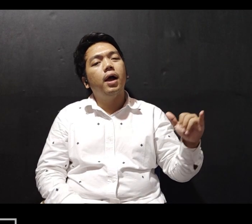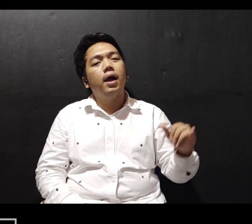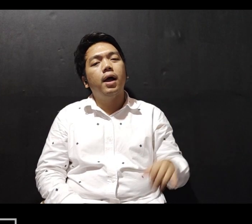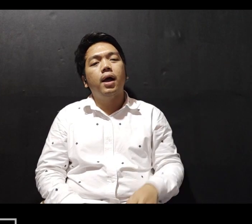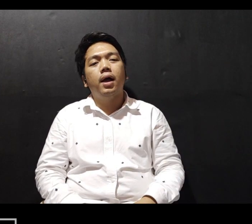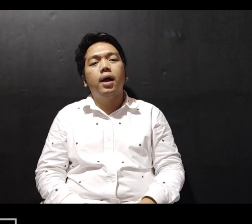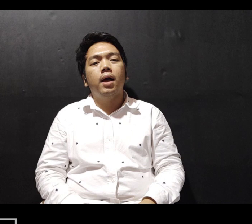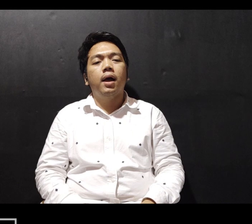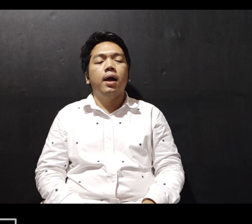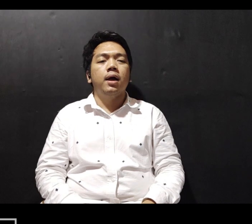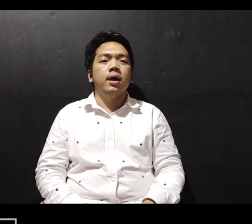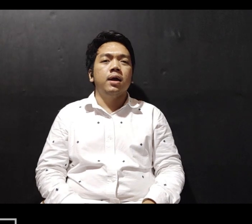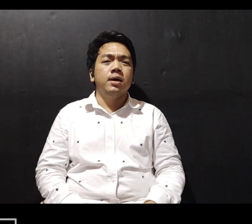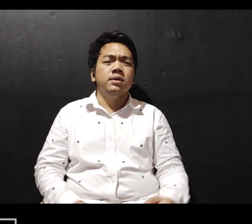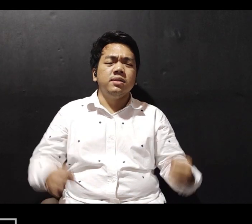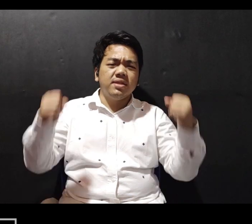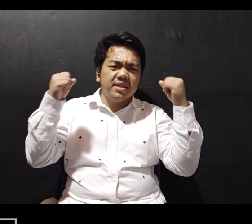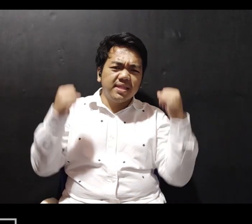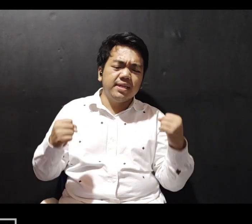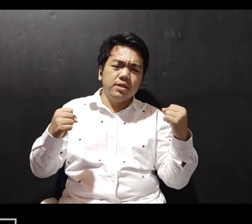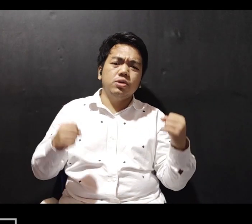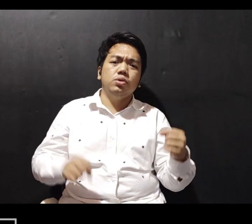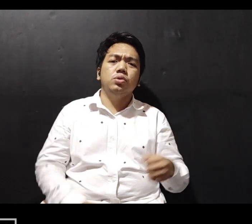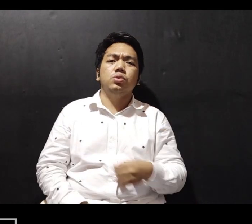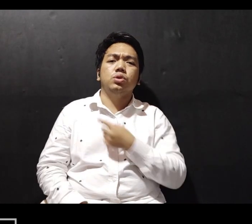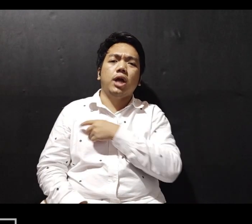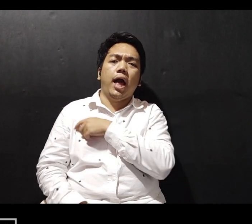Perkenanan-Mu ya Tuhan, berkenan kepadamu.